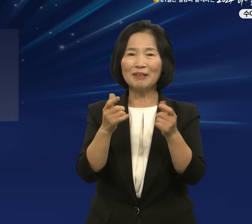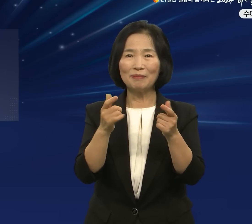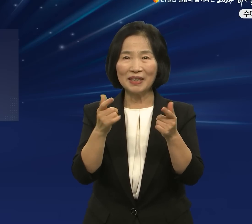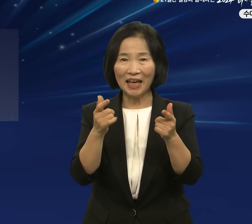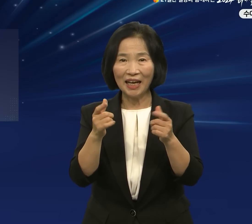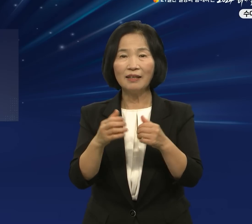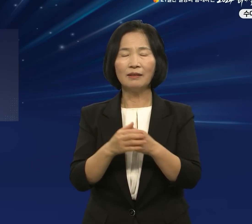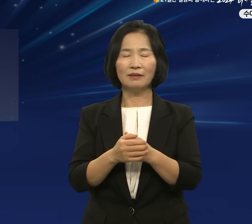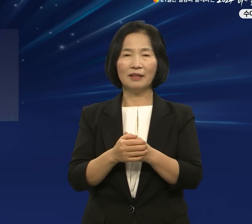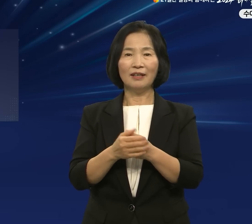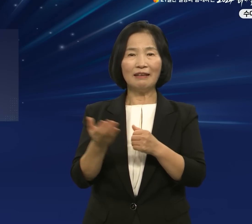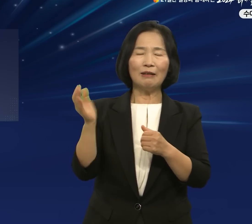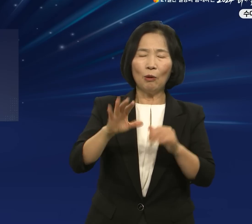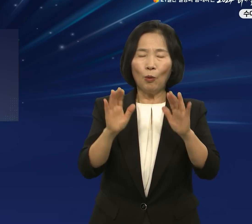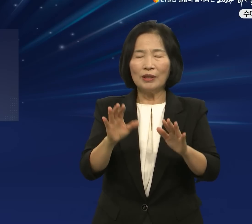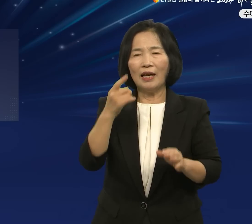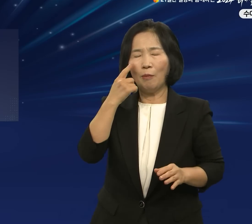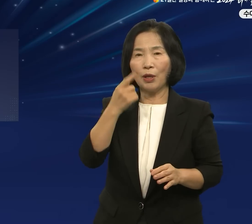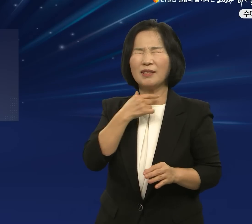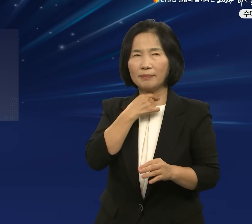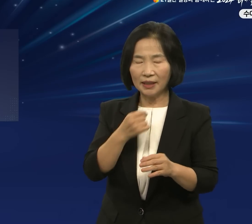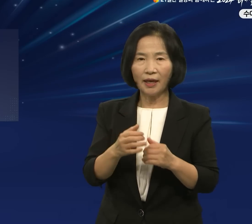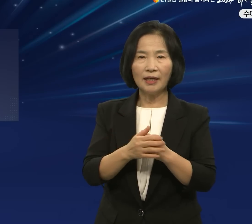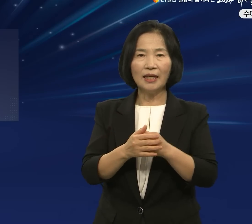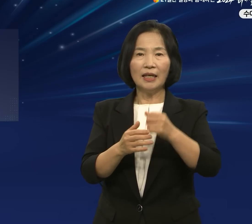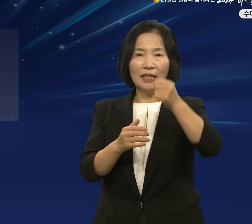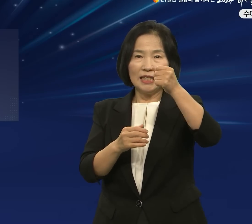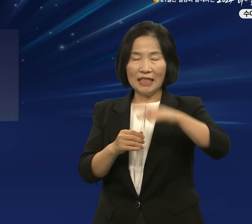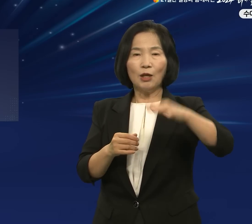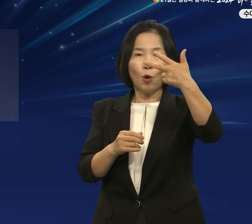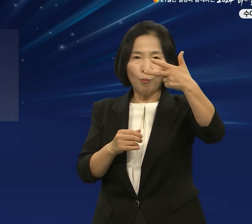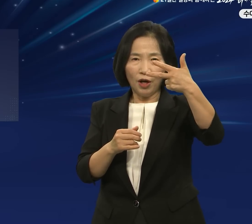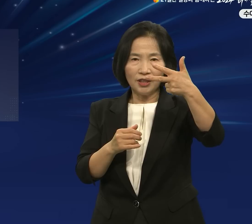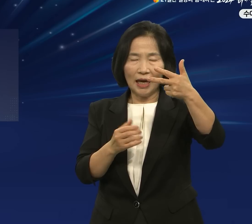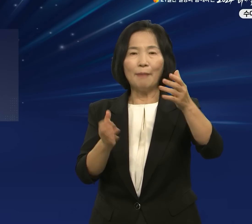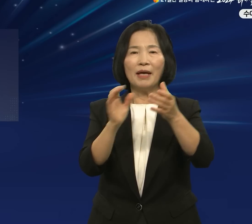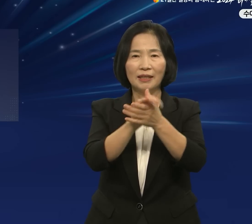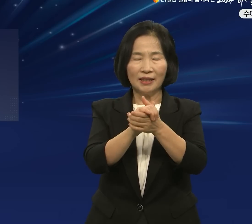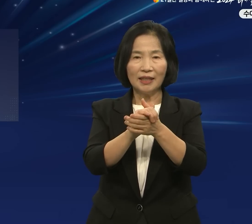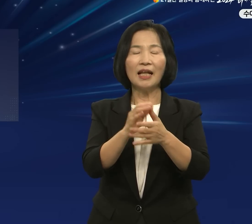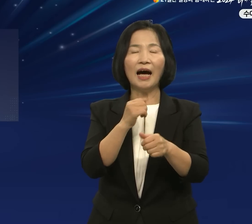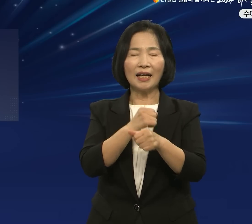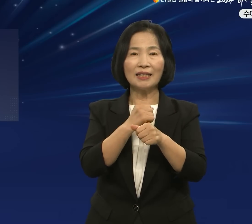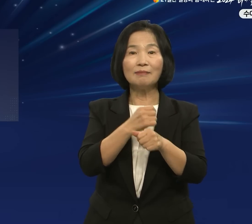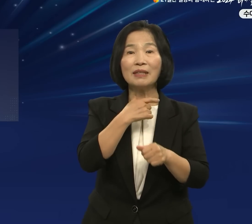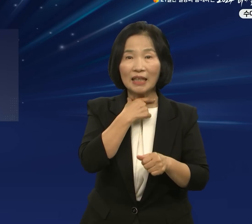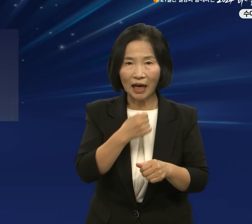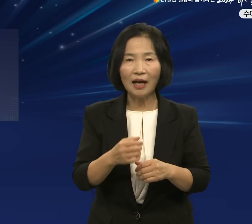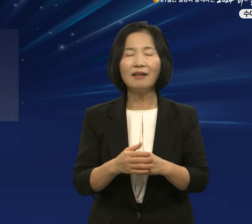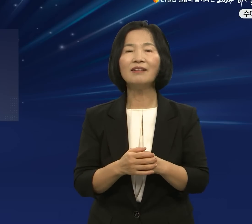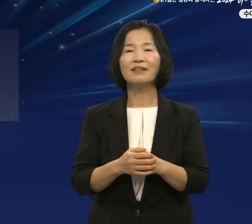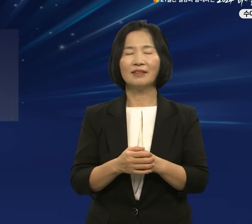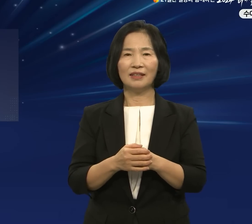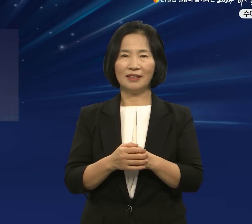7번 아멘을 할 건데요, 제가 하나님께서 준비하시고 그러면 이렇게 하면 여러분들이